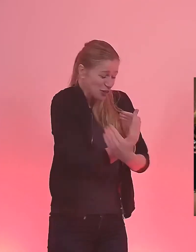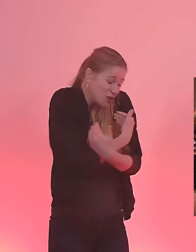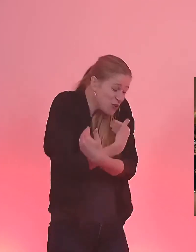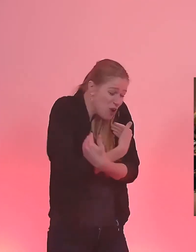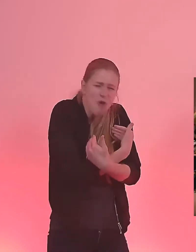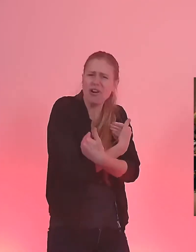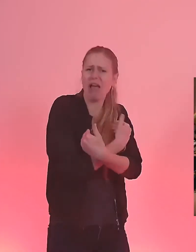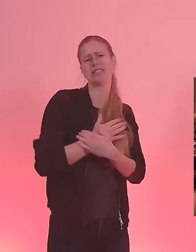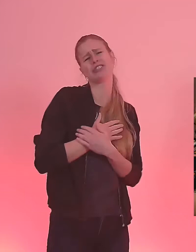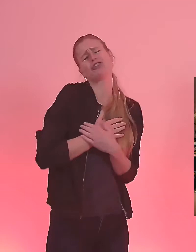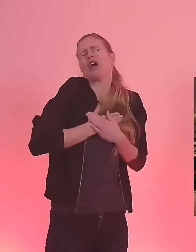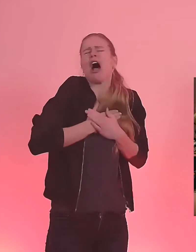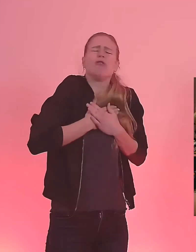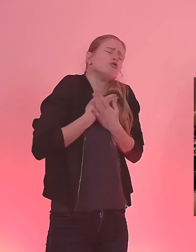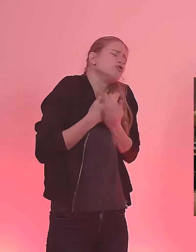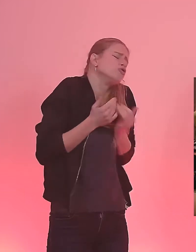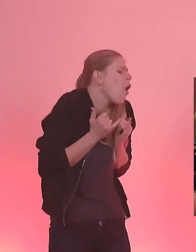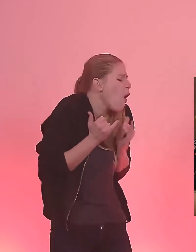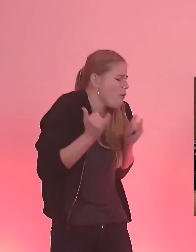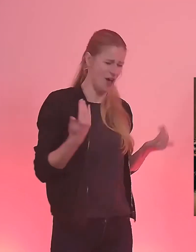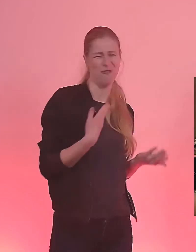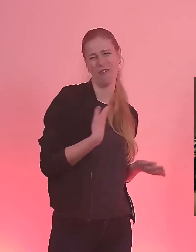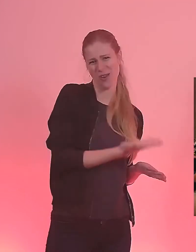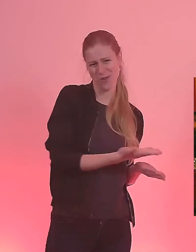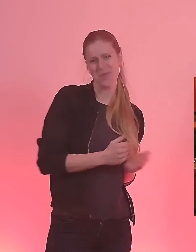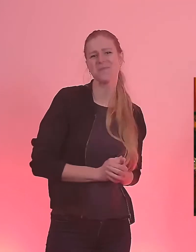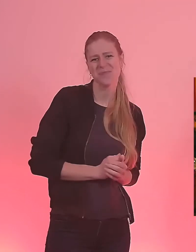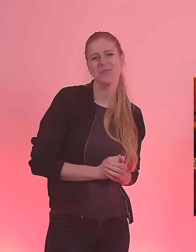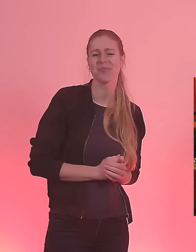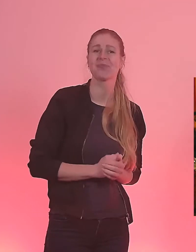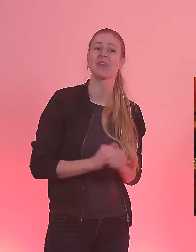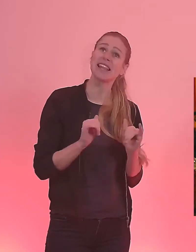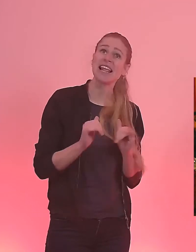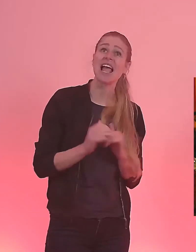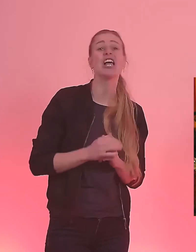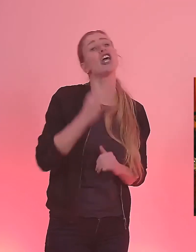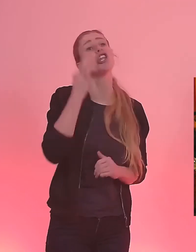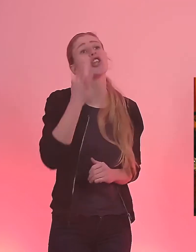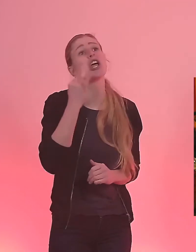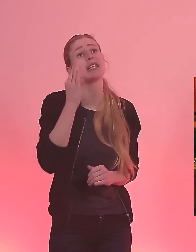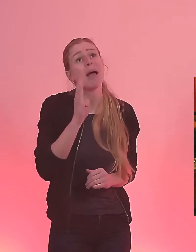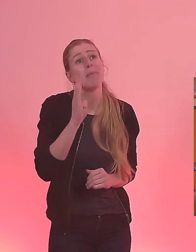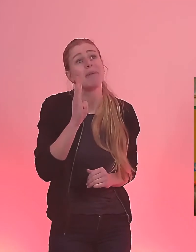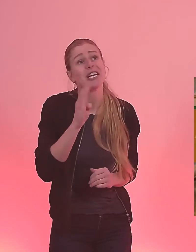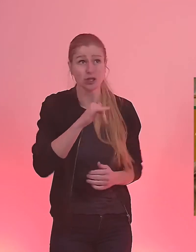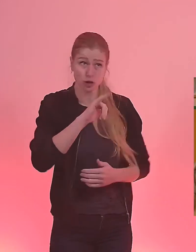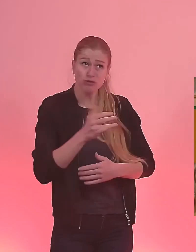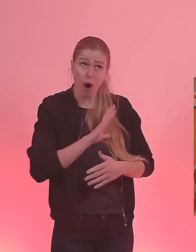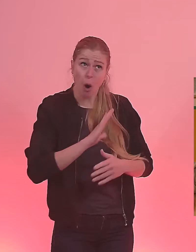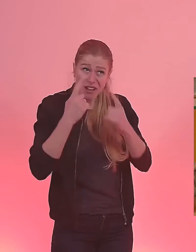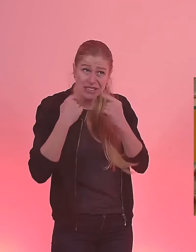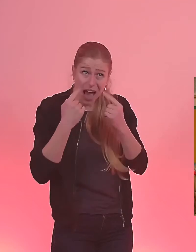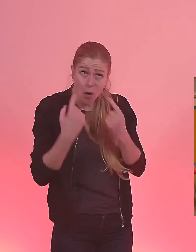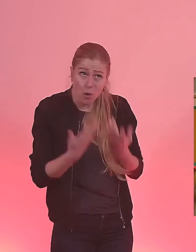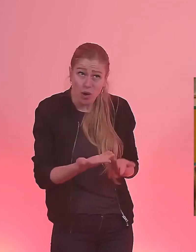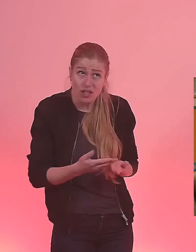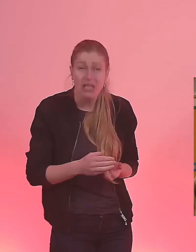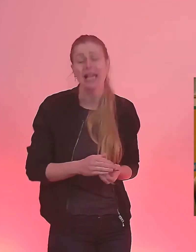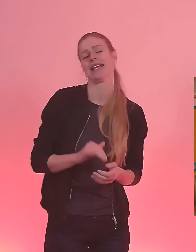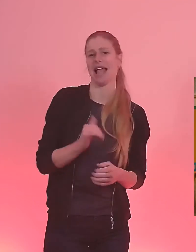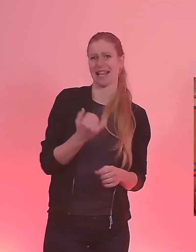ik hou zoveel van hem. Ja. Tante Beppi, helpt Joshua ook wel eens?